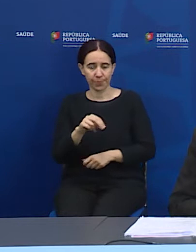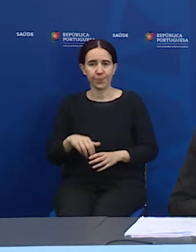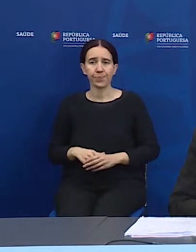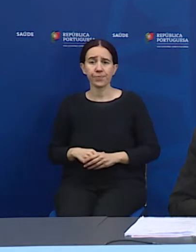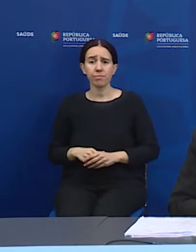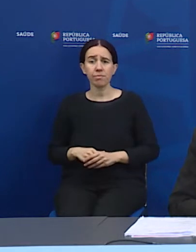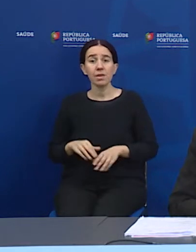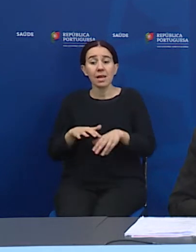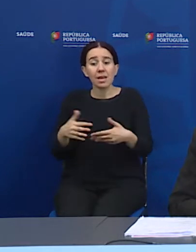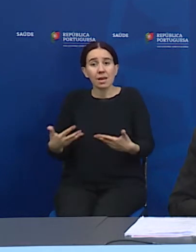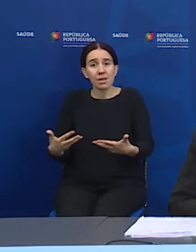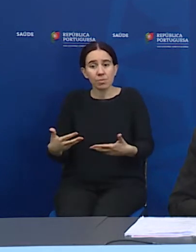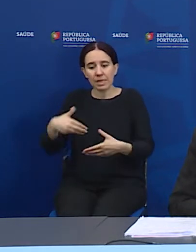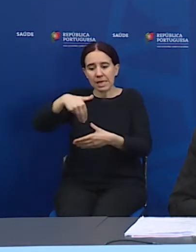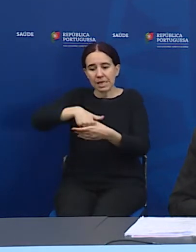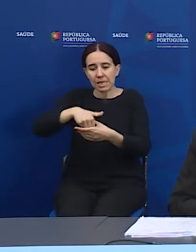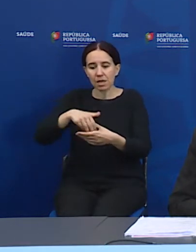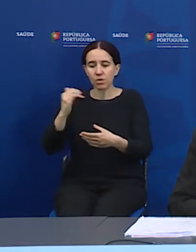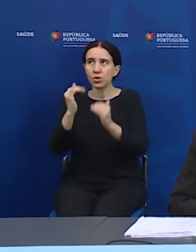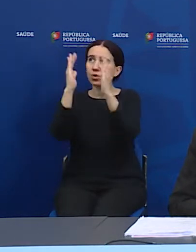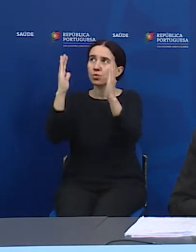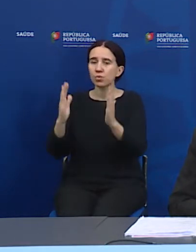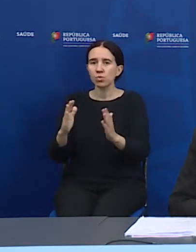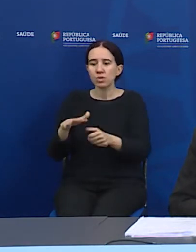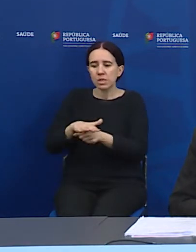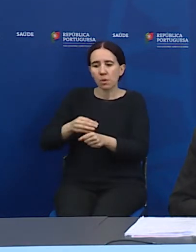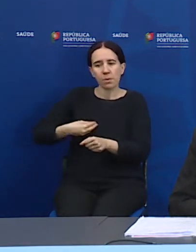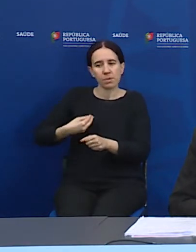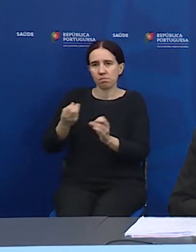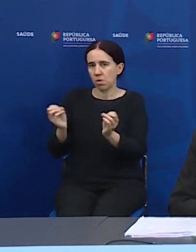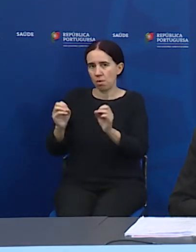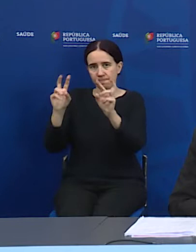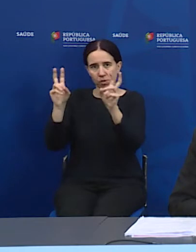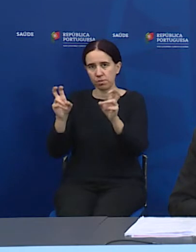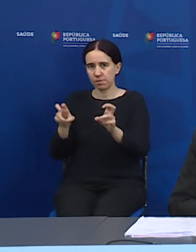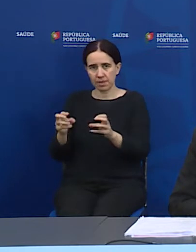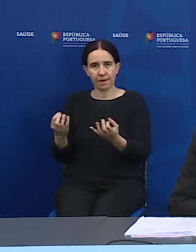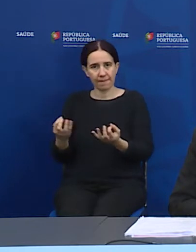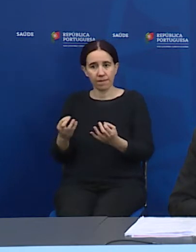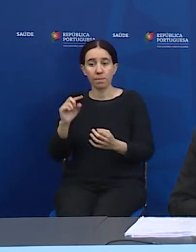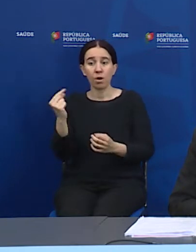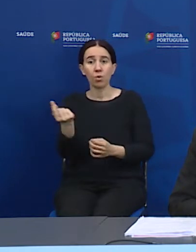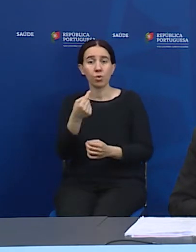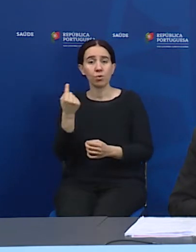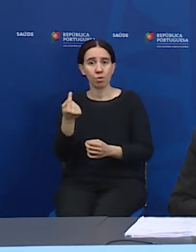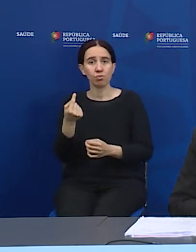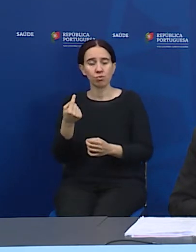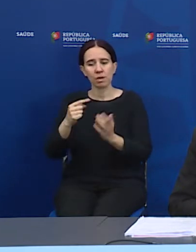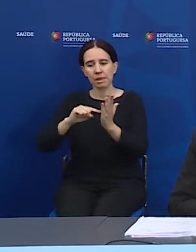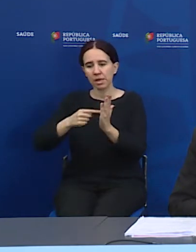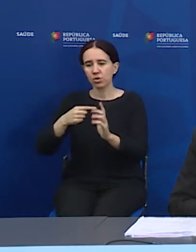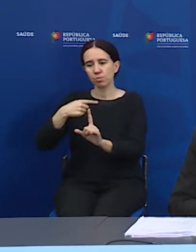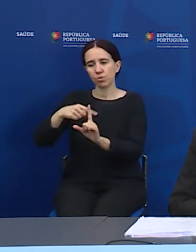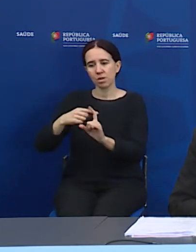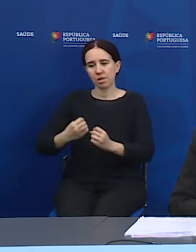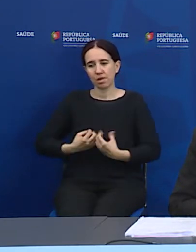não havendo neste momento internamente no instituto por situações preocupantes a matéria todos os que testaram